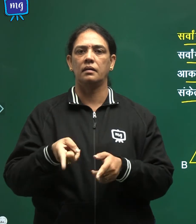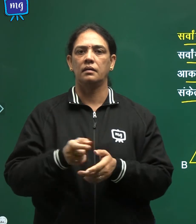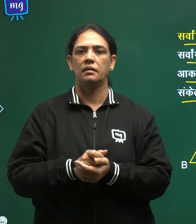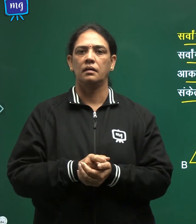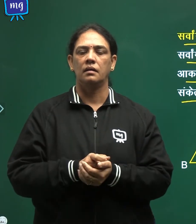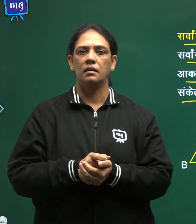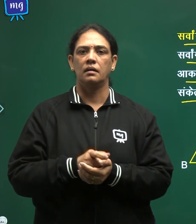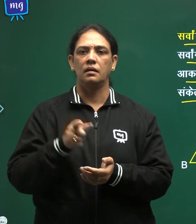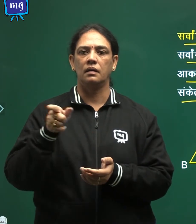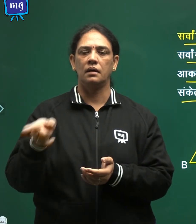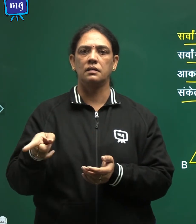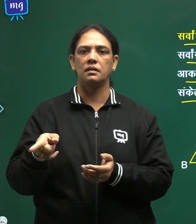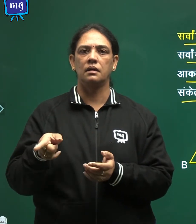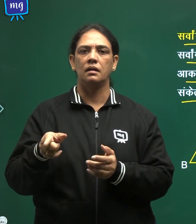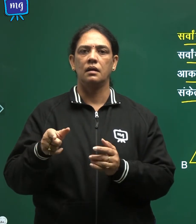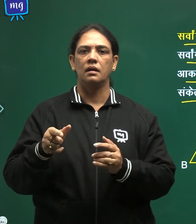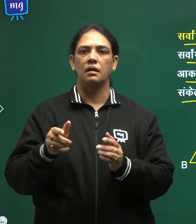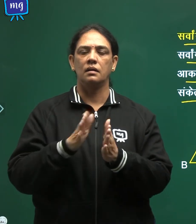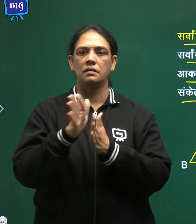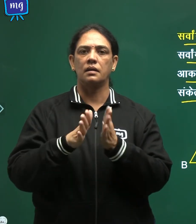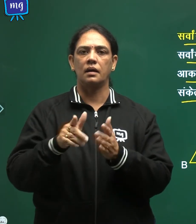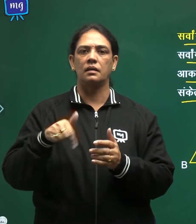इस संकेत का